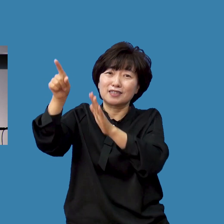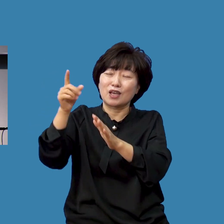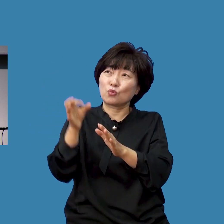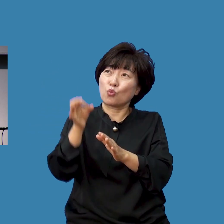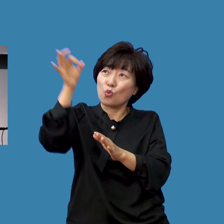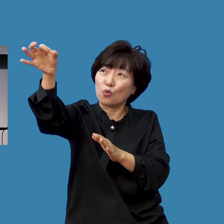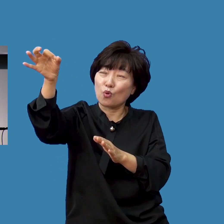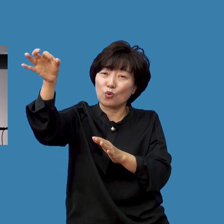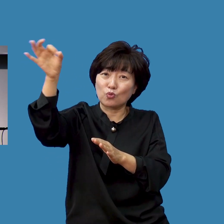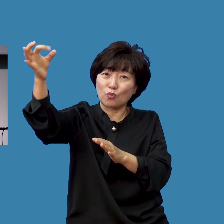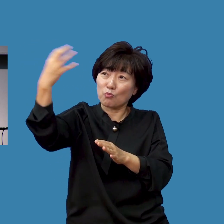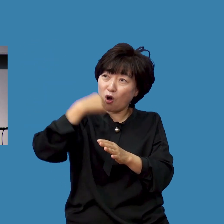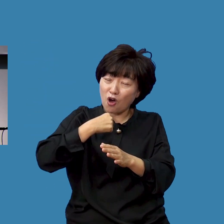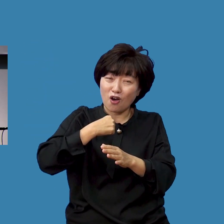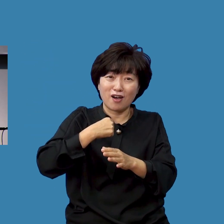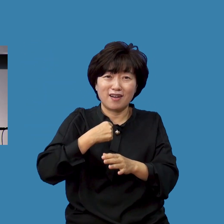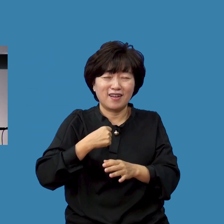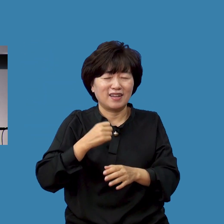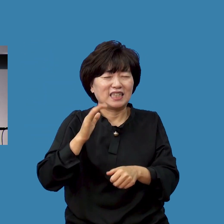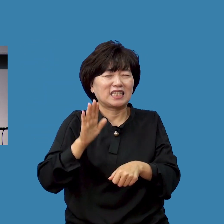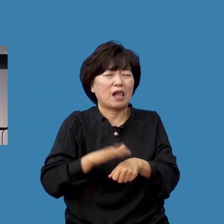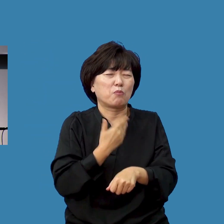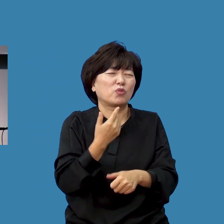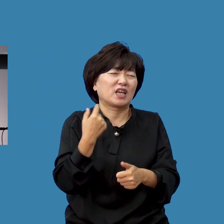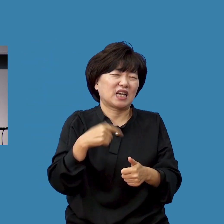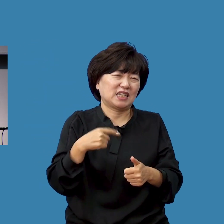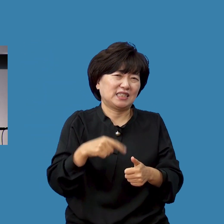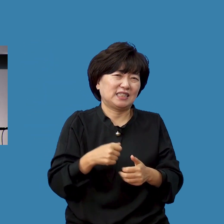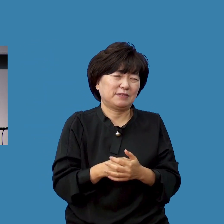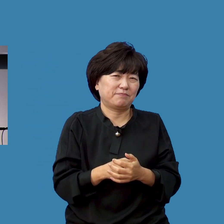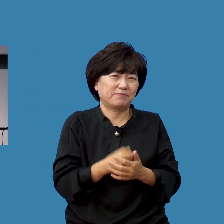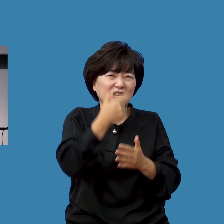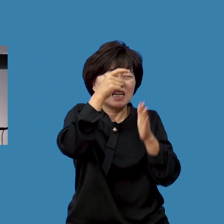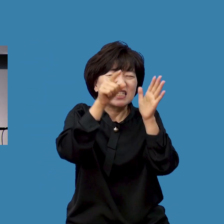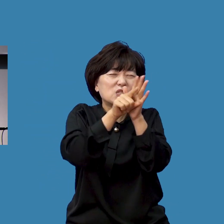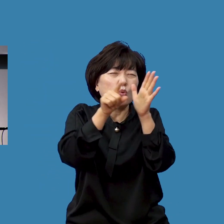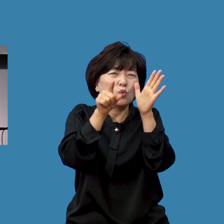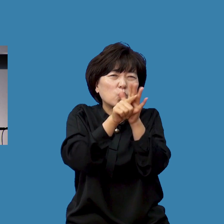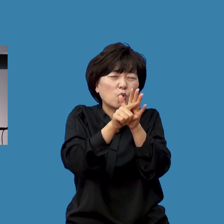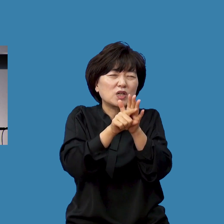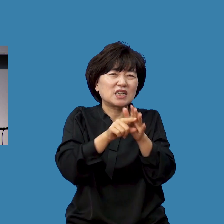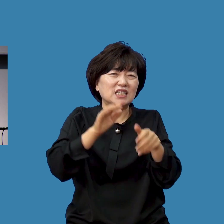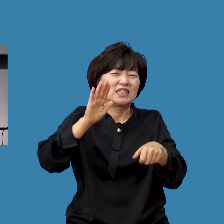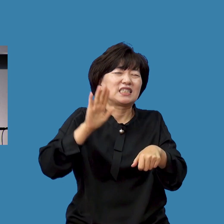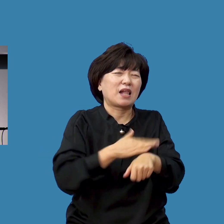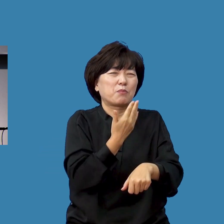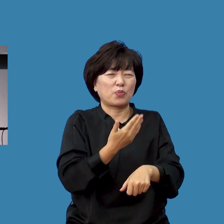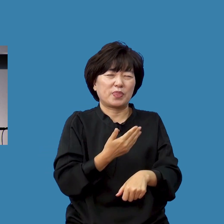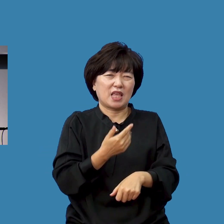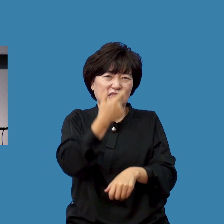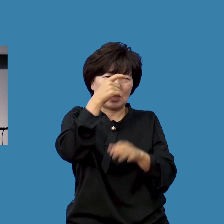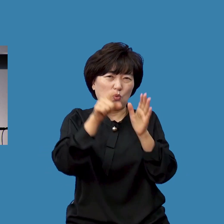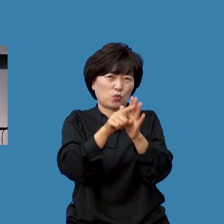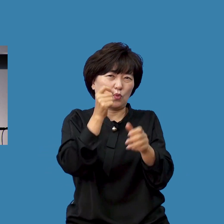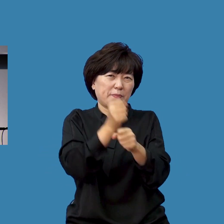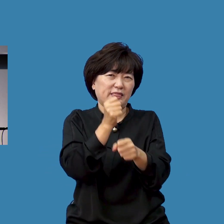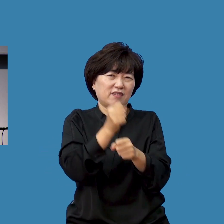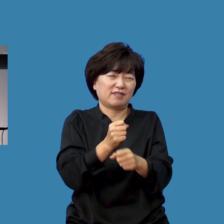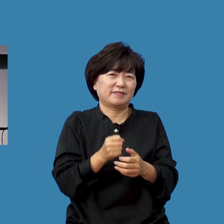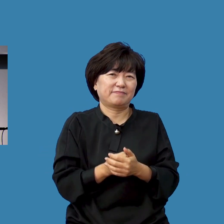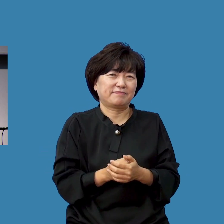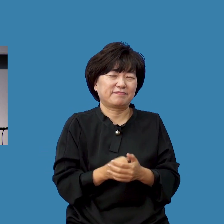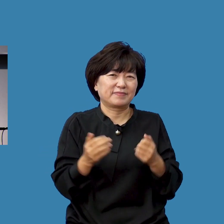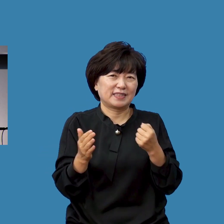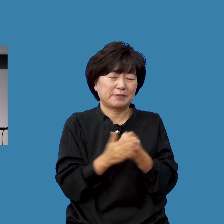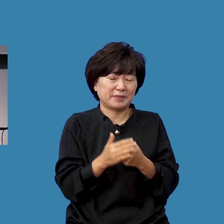거야. 이 잘못된 가르침이 말이에요, 기독교를 돈 놓고 돈 먹는 천박한 종교를 만들어 버렸단 말이야.